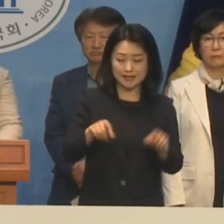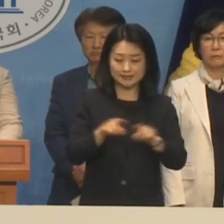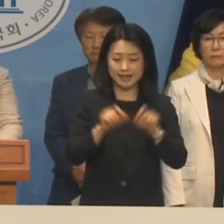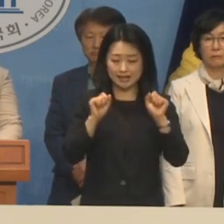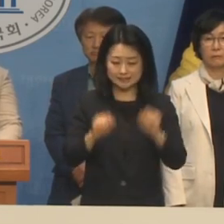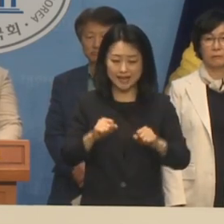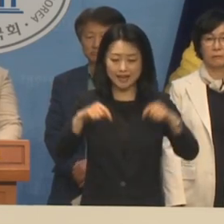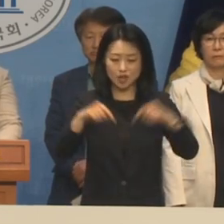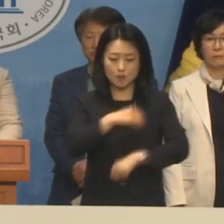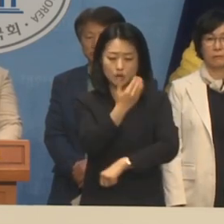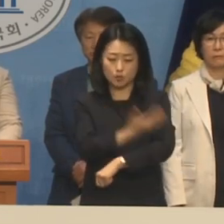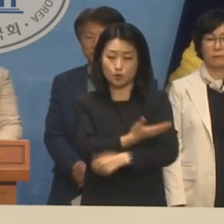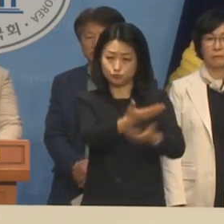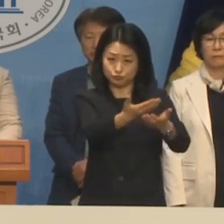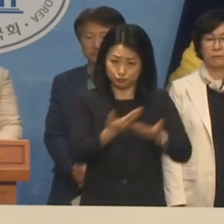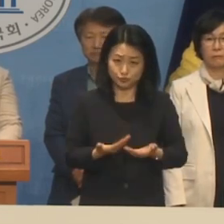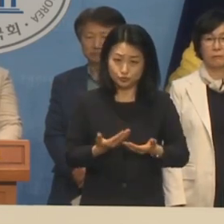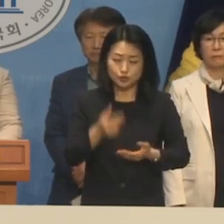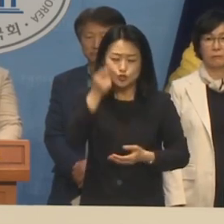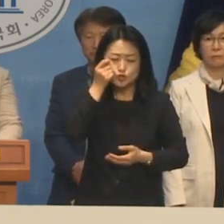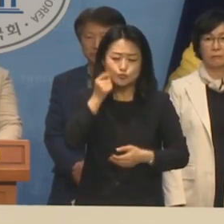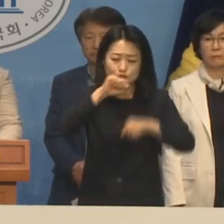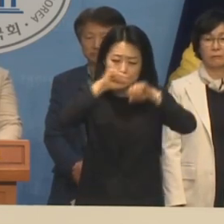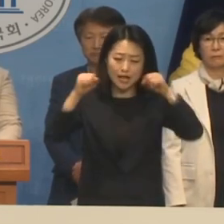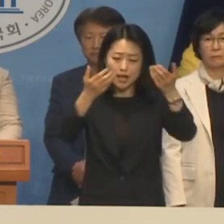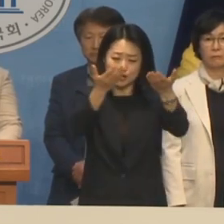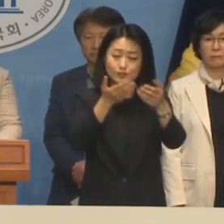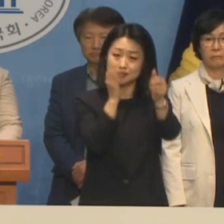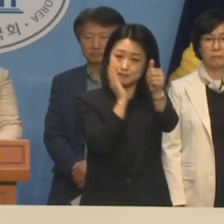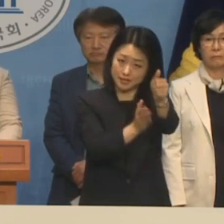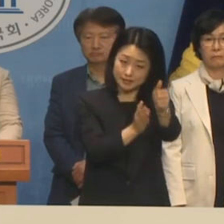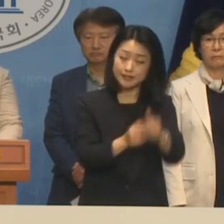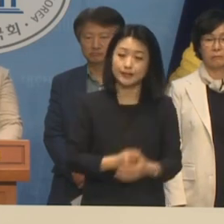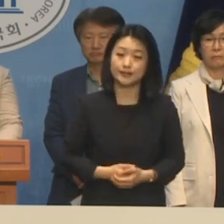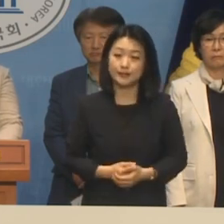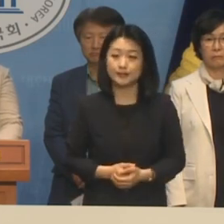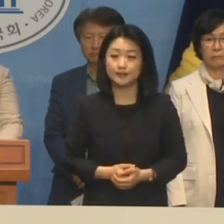처리해 가맹점주들의 눈물을 닦아주길 바란다.